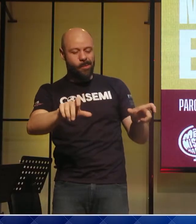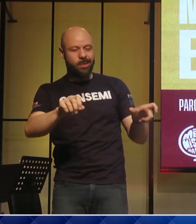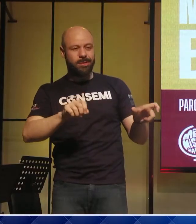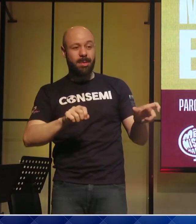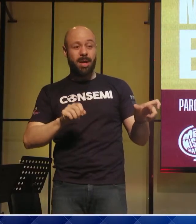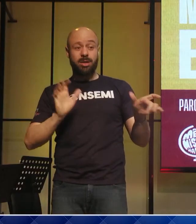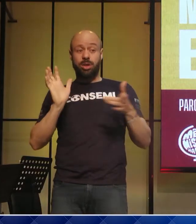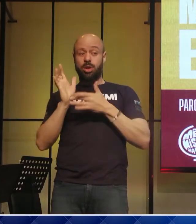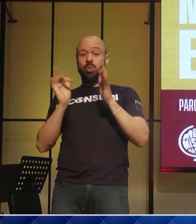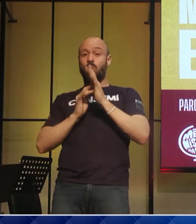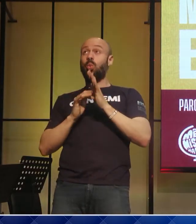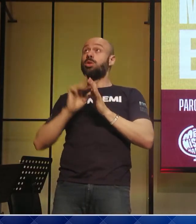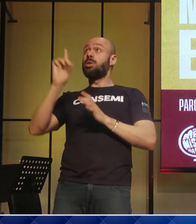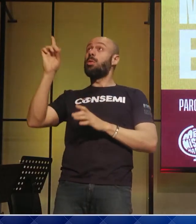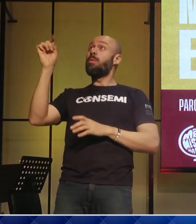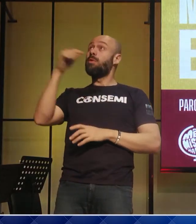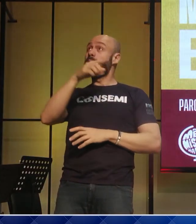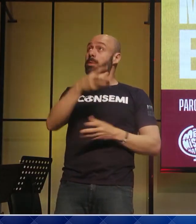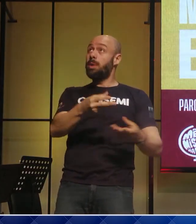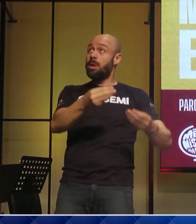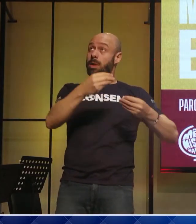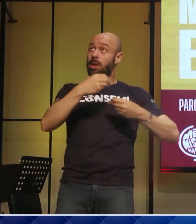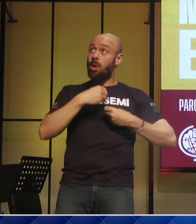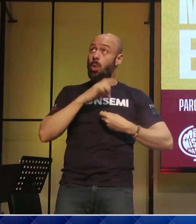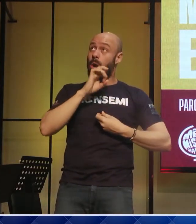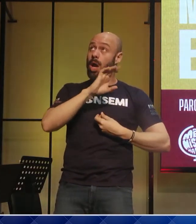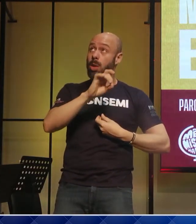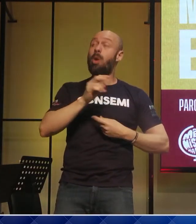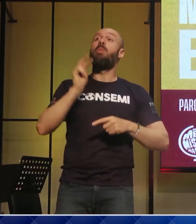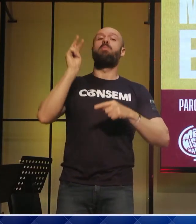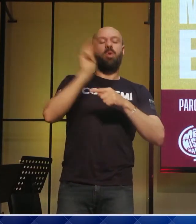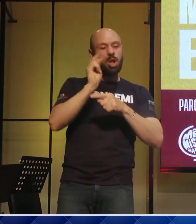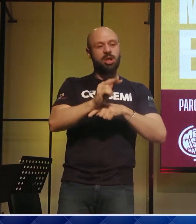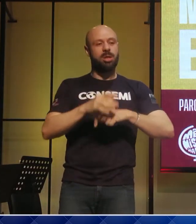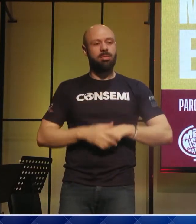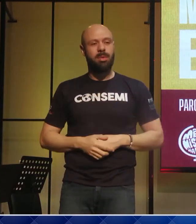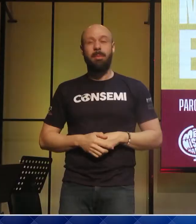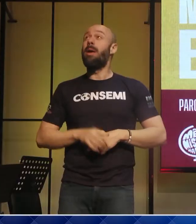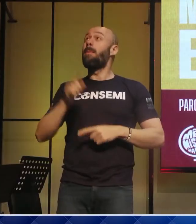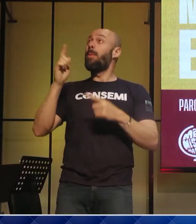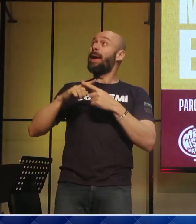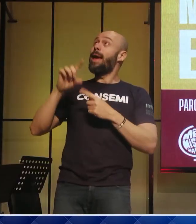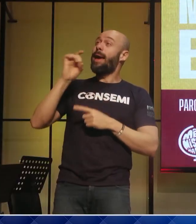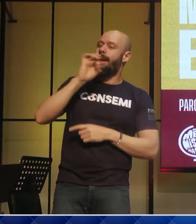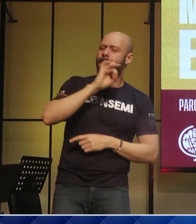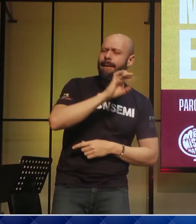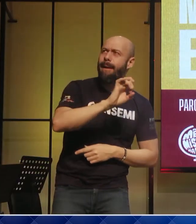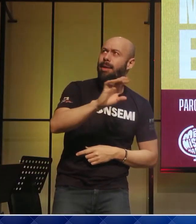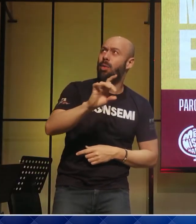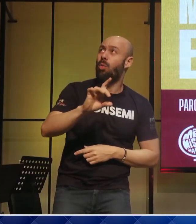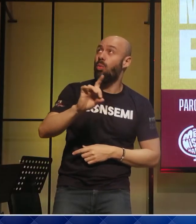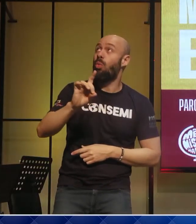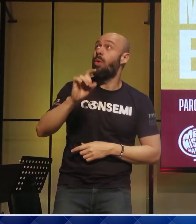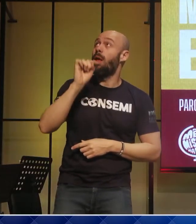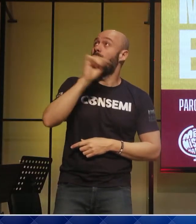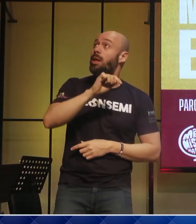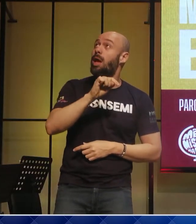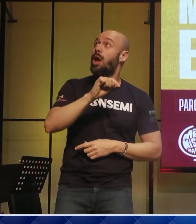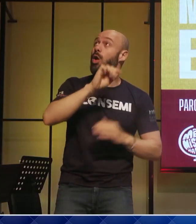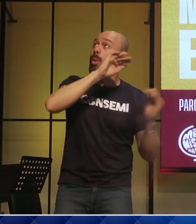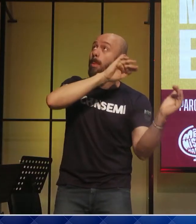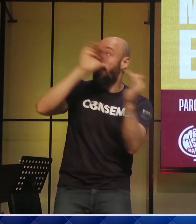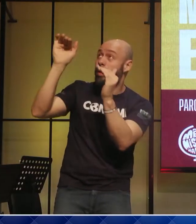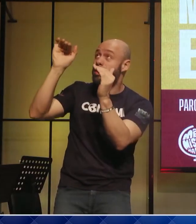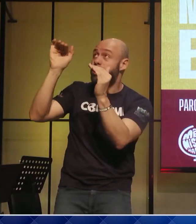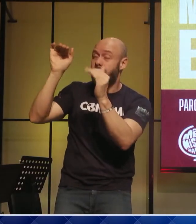os deste a mim, e eles têm guardado a tua palavra. Ninguém aqui